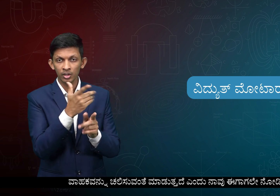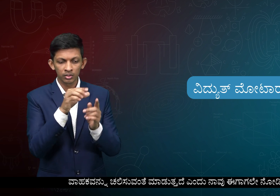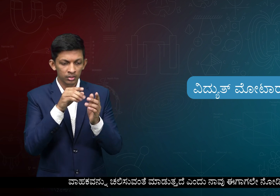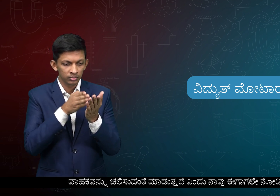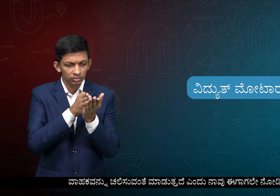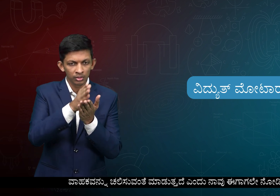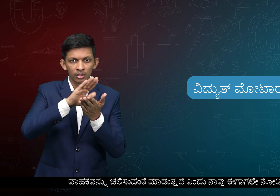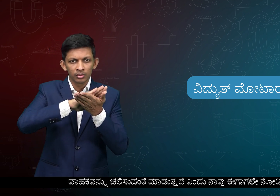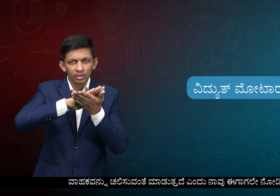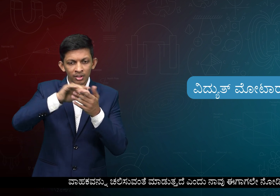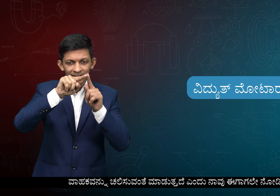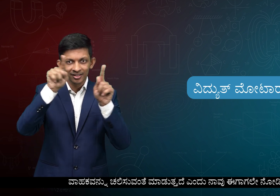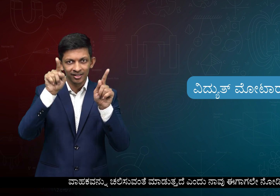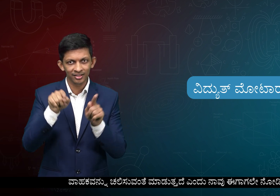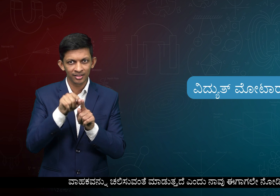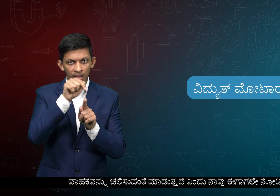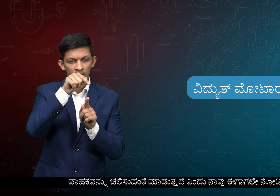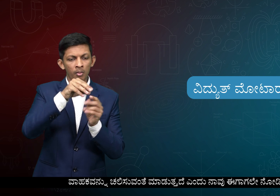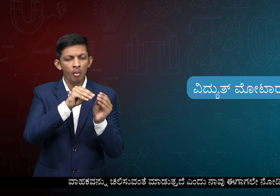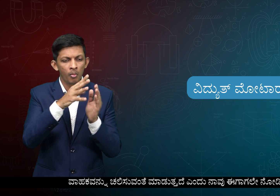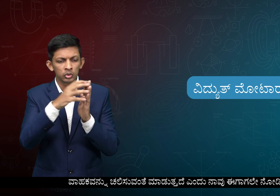ಈಗಾಗಲೇ ನೋಡಿದ್ದೇವೆ.